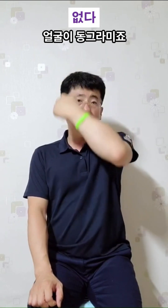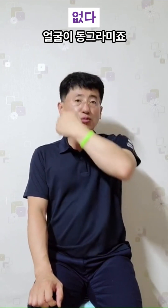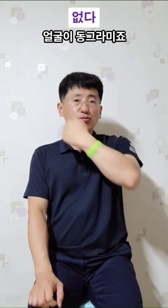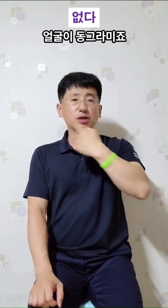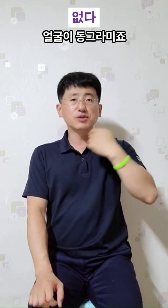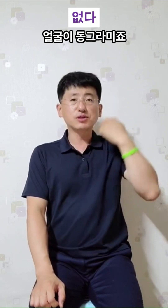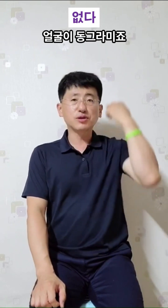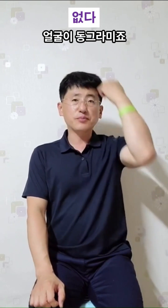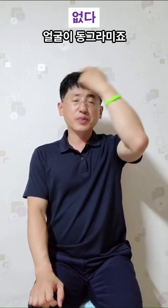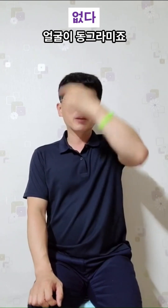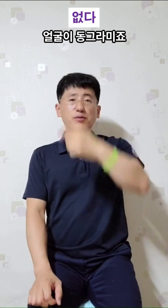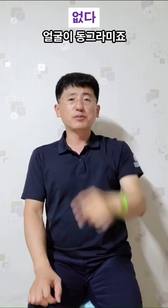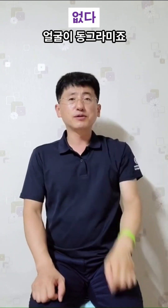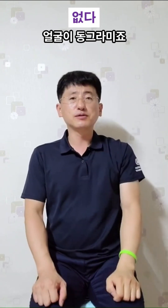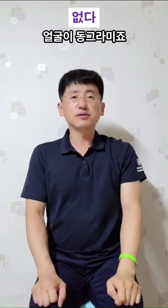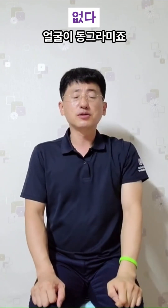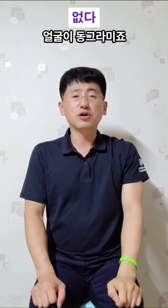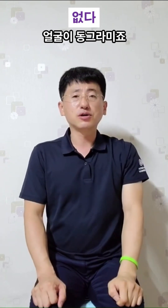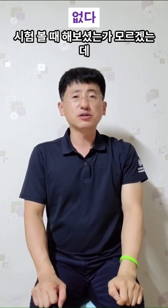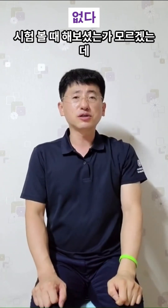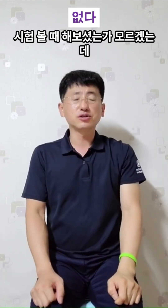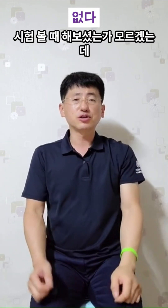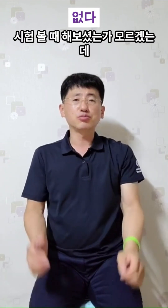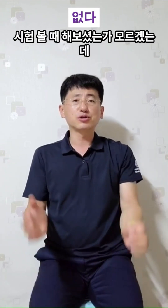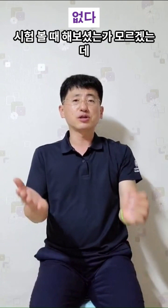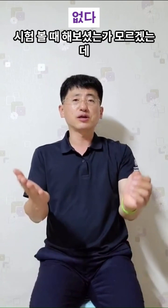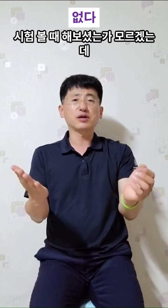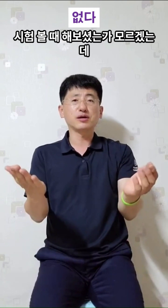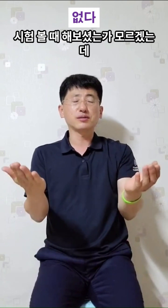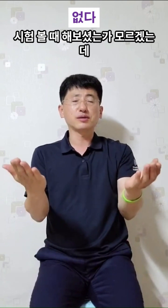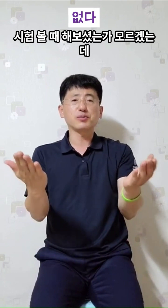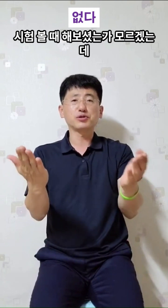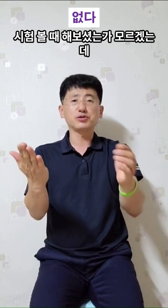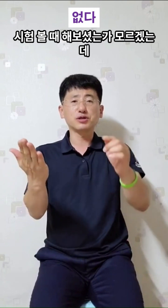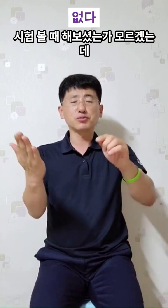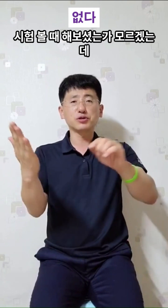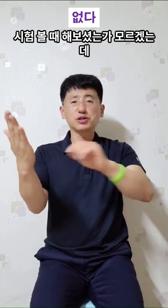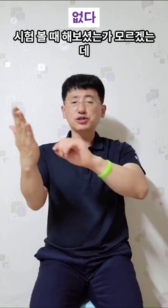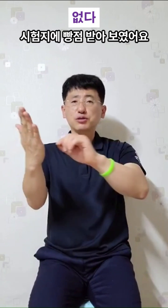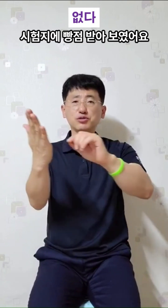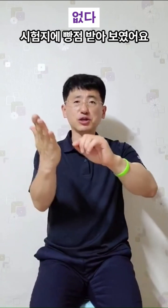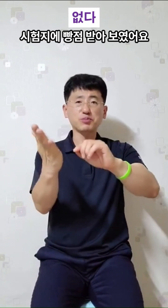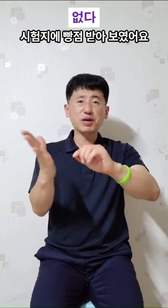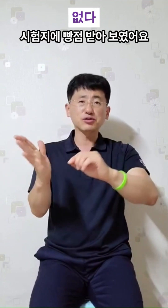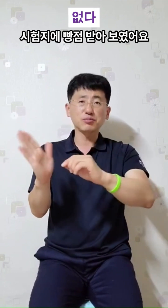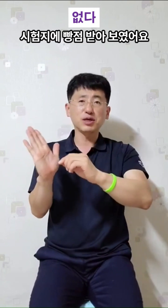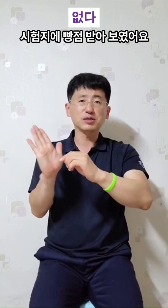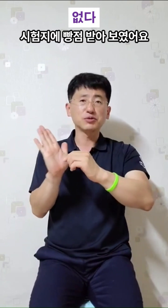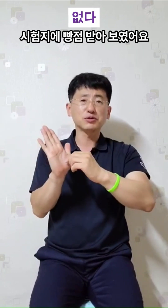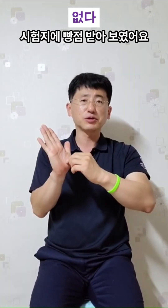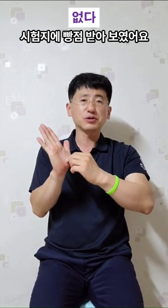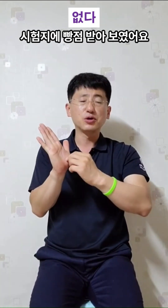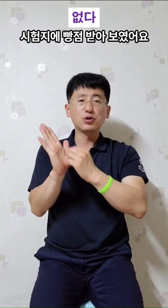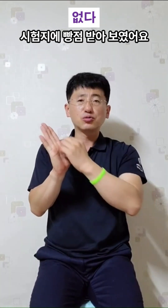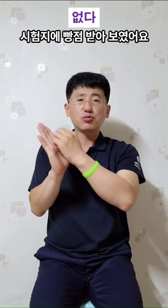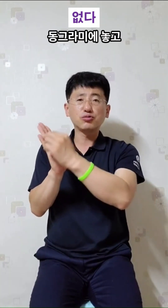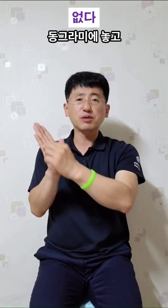얼굴이 동그라미죠? 보면은 어릴 때 시험 볼 때 해보셨는가 모르겠는데 시험지에 빵점 맞아 보였어요?